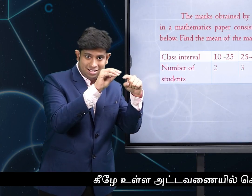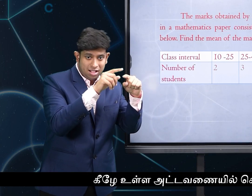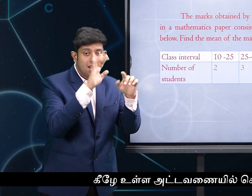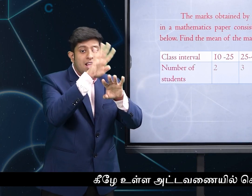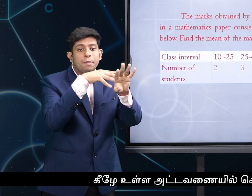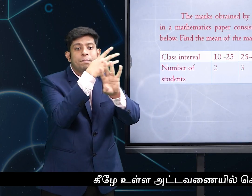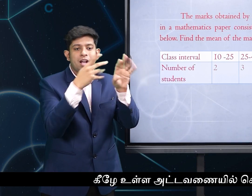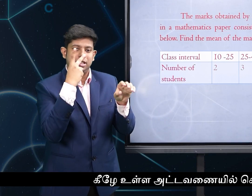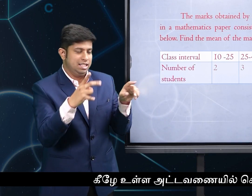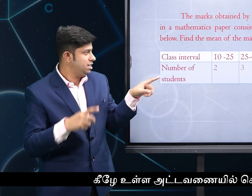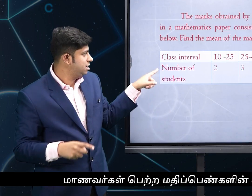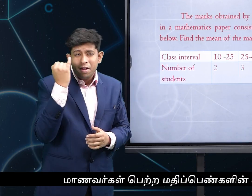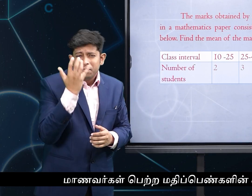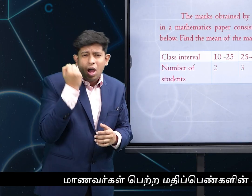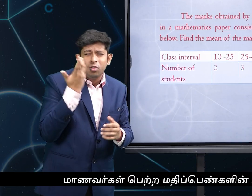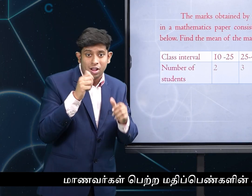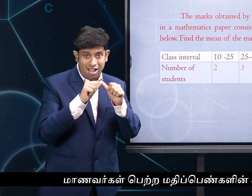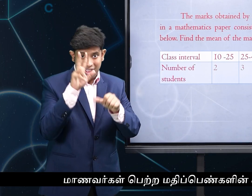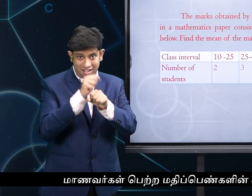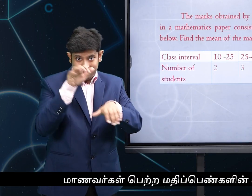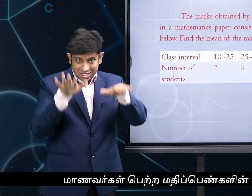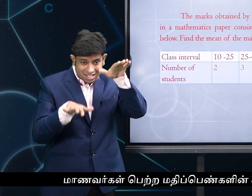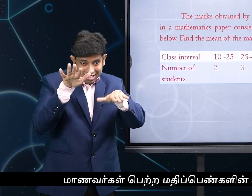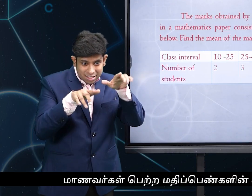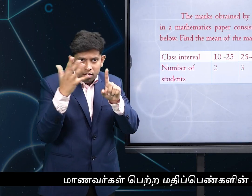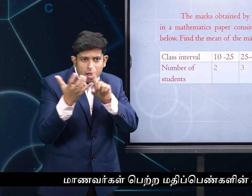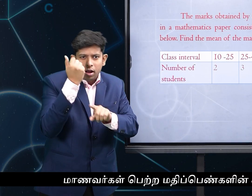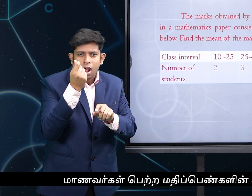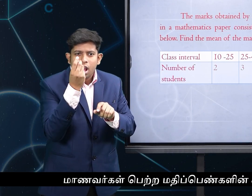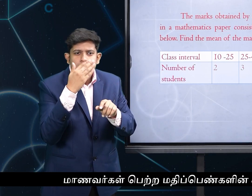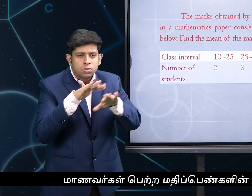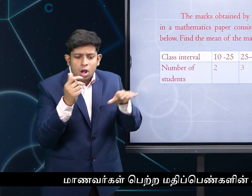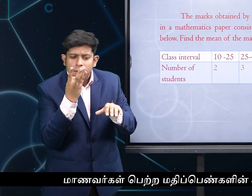மாணவர்கள் பெற்ற மதிப்பெண்களின் சராசரியை கண்டறியவும்.